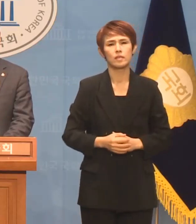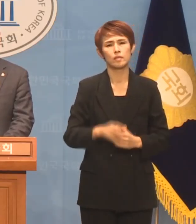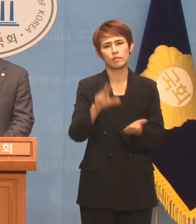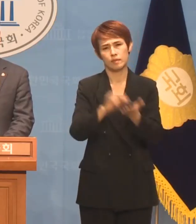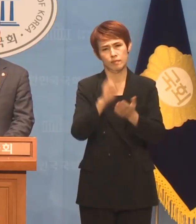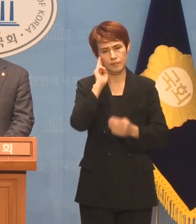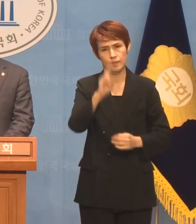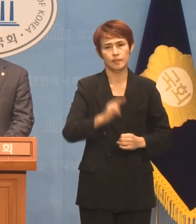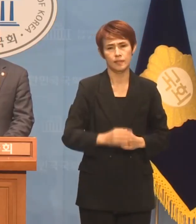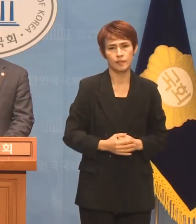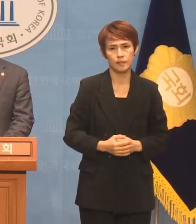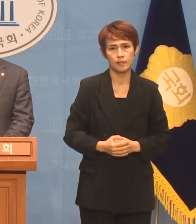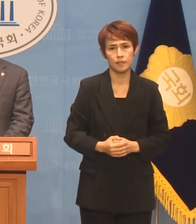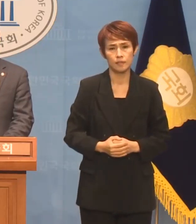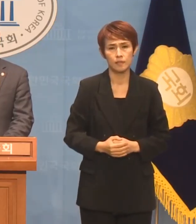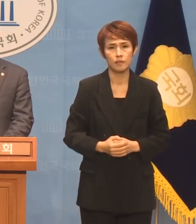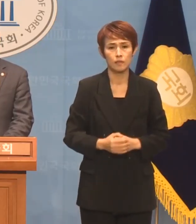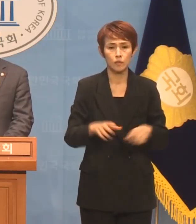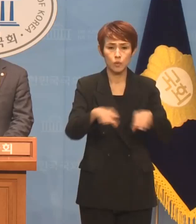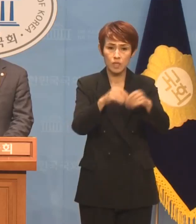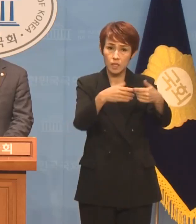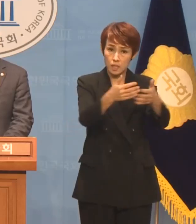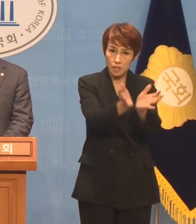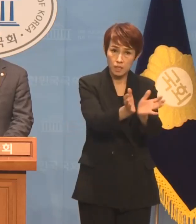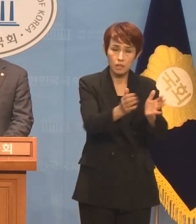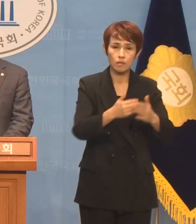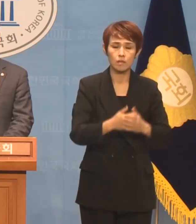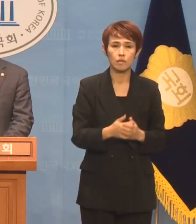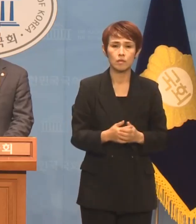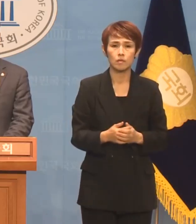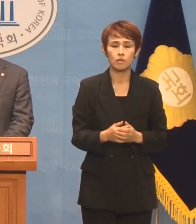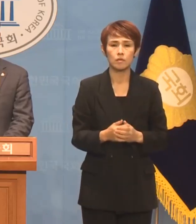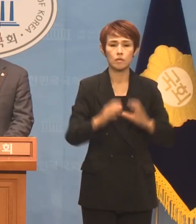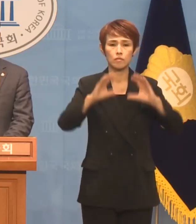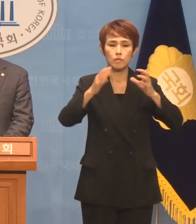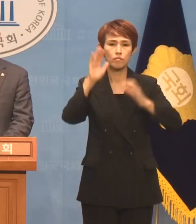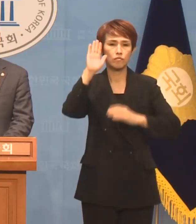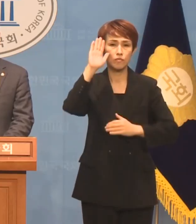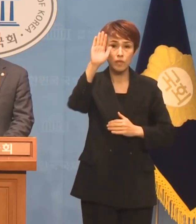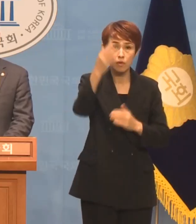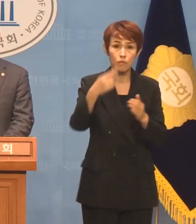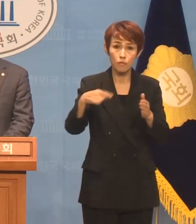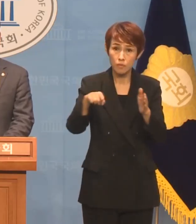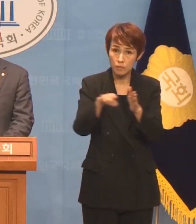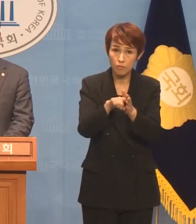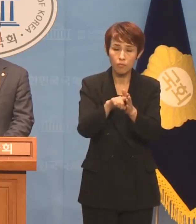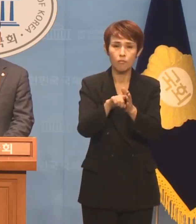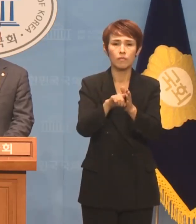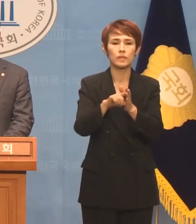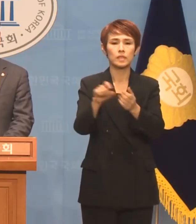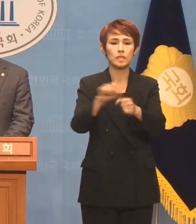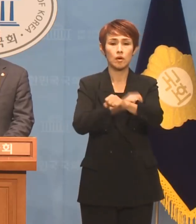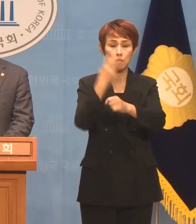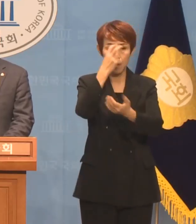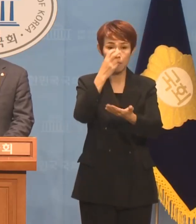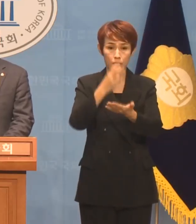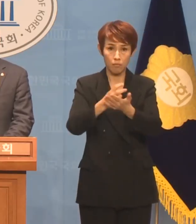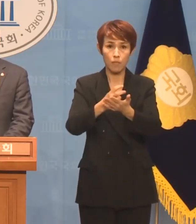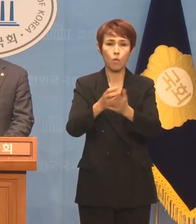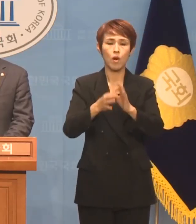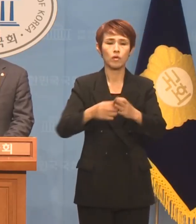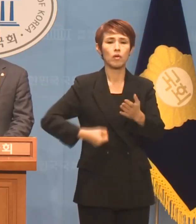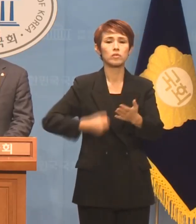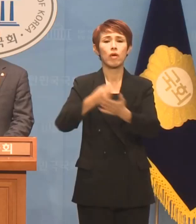셈입니까? 총리실이 헌법과 법률, 국가의 미래를 기준으로 특검법에 대한 결정을